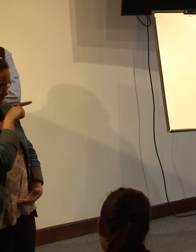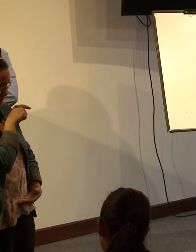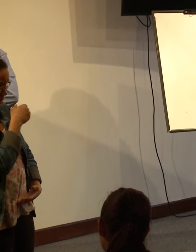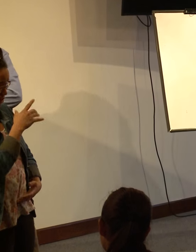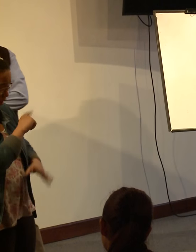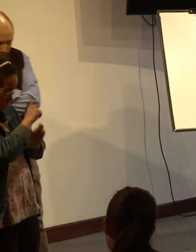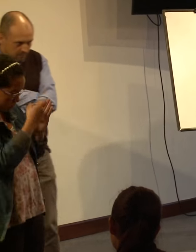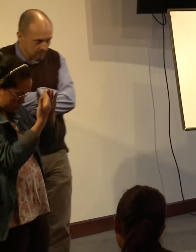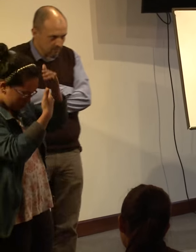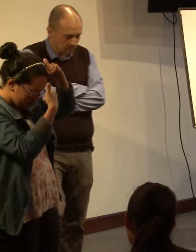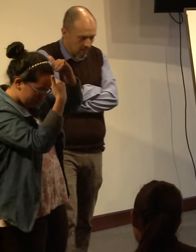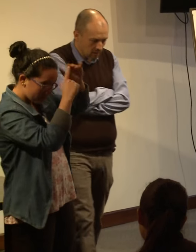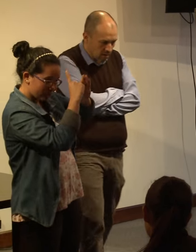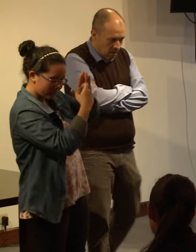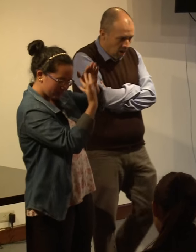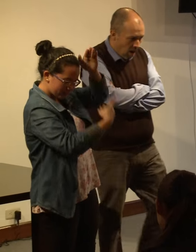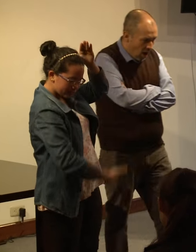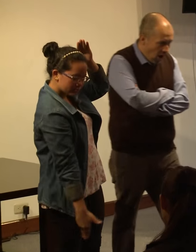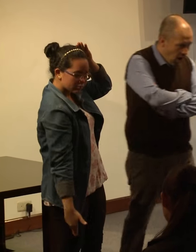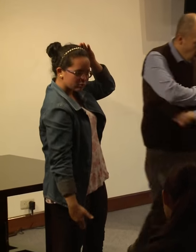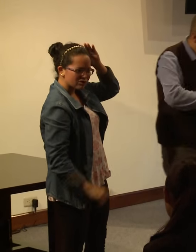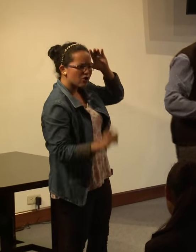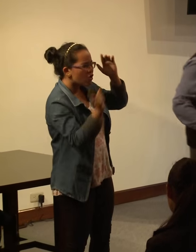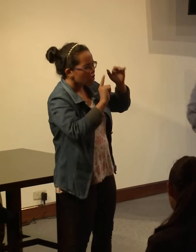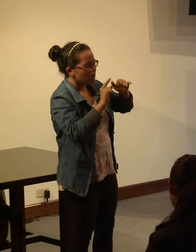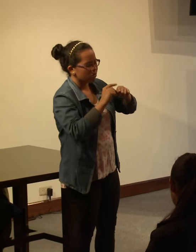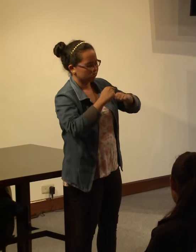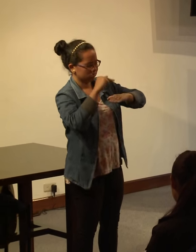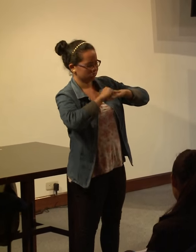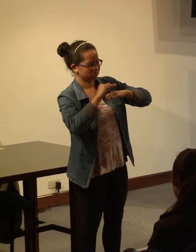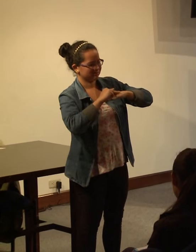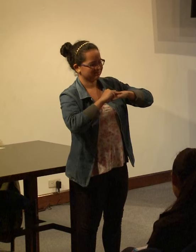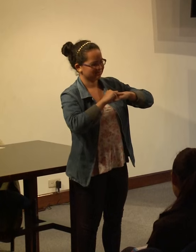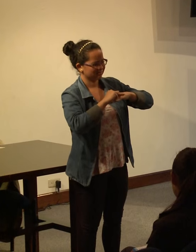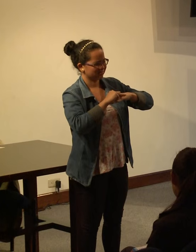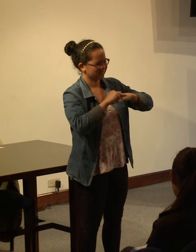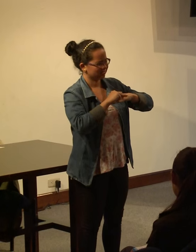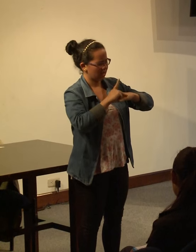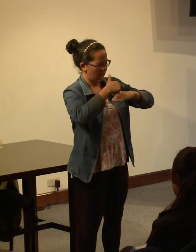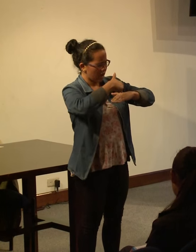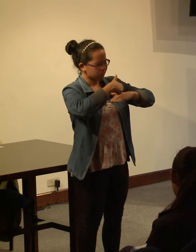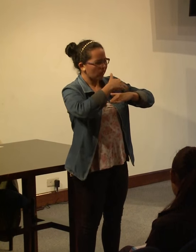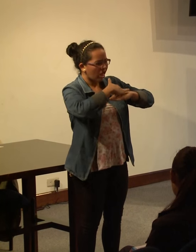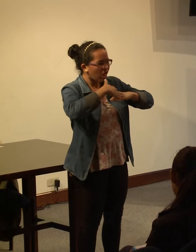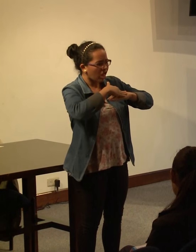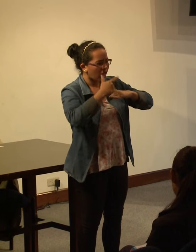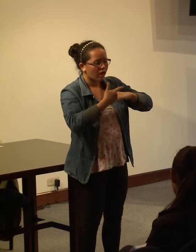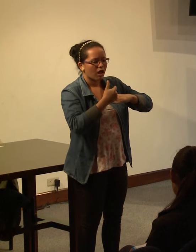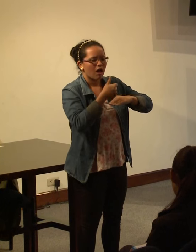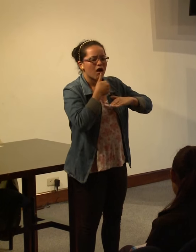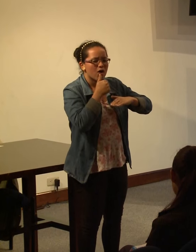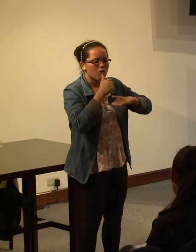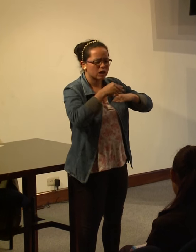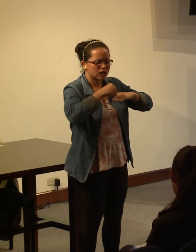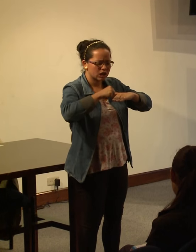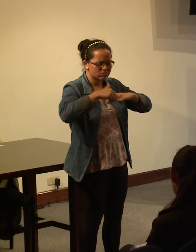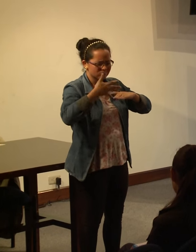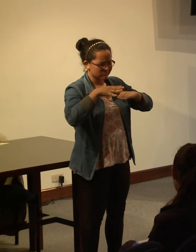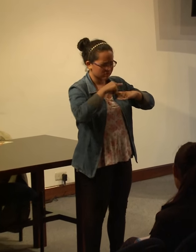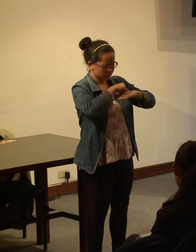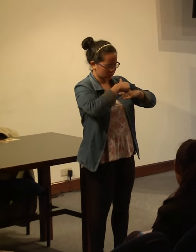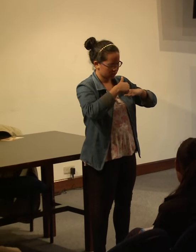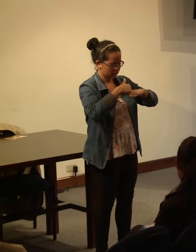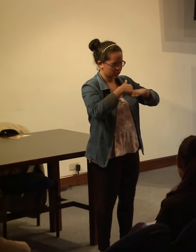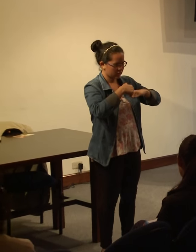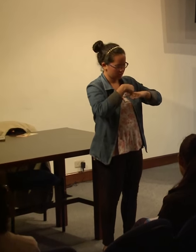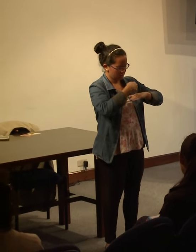No, digamos, como si estuviera acostada de como encima de tierra o de agua. Y